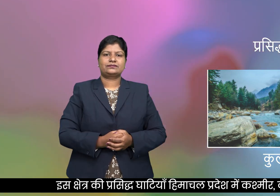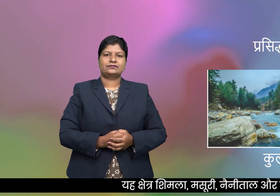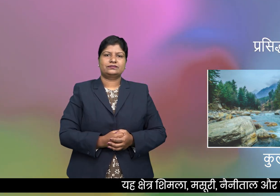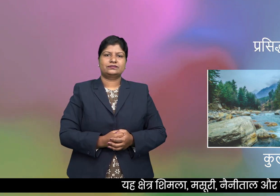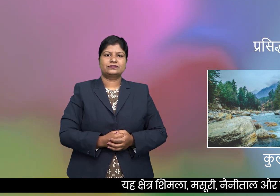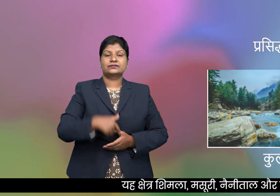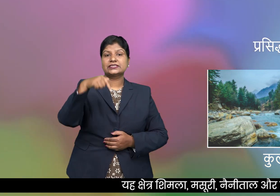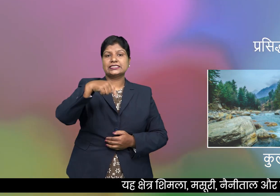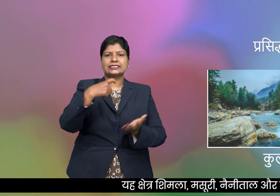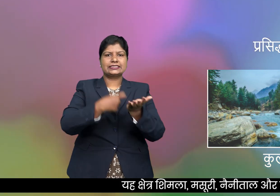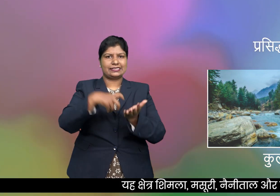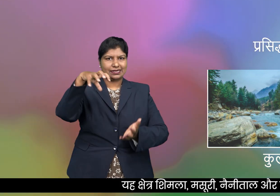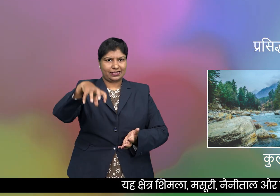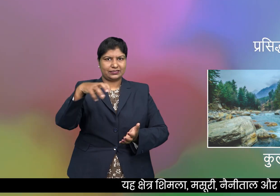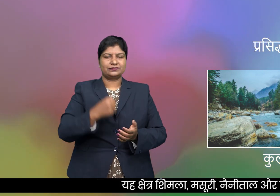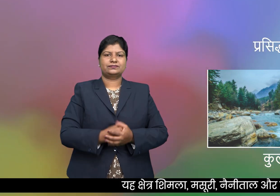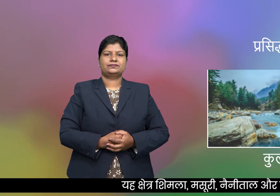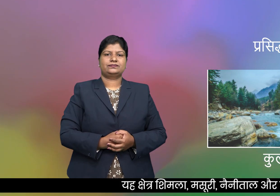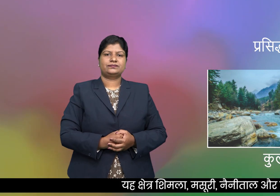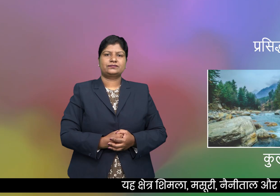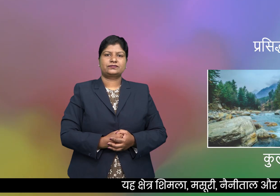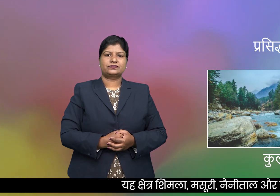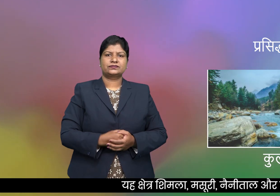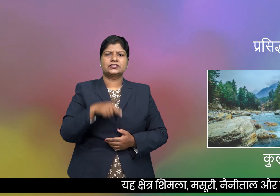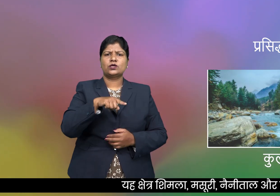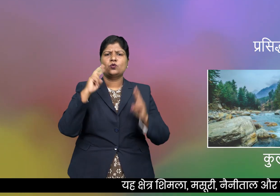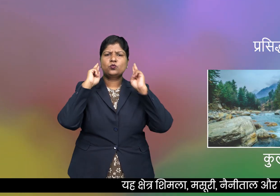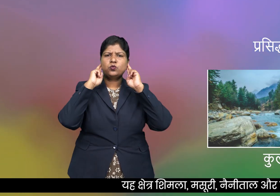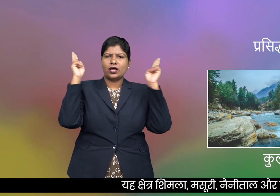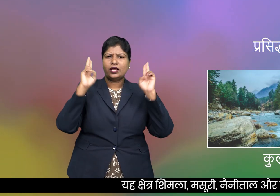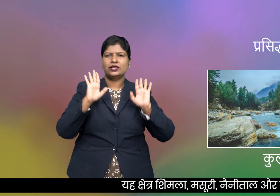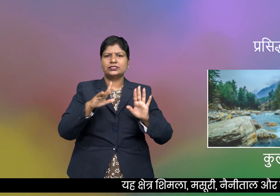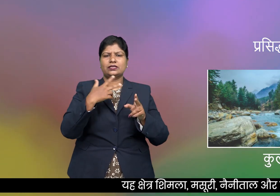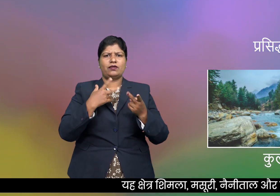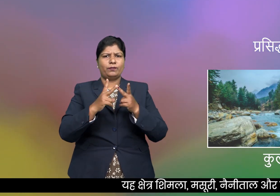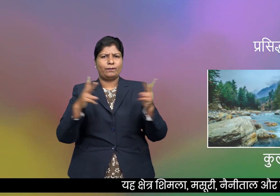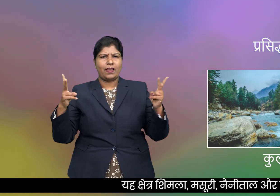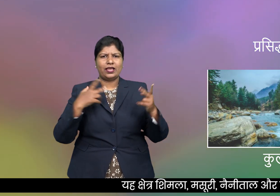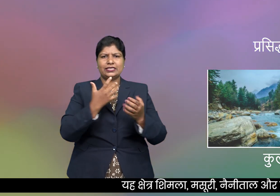यह क्षेत्र शिमला, मसूरी, नैनीताल और रानीखेत